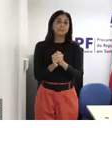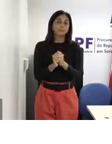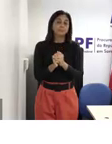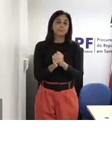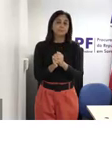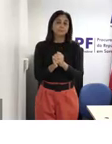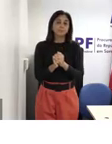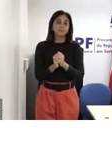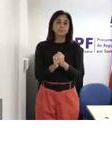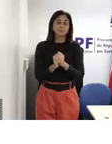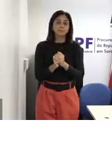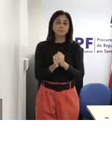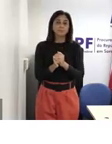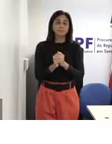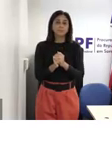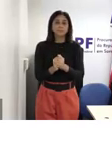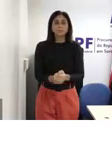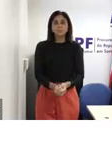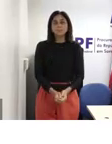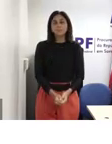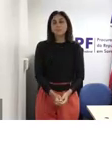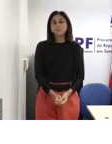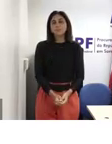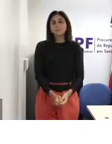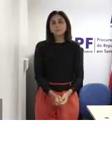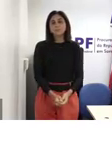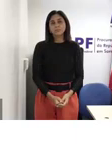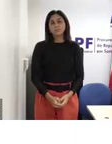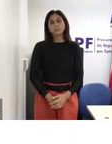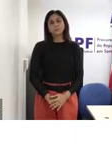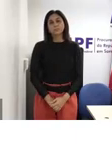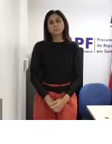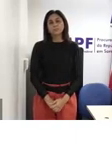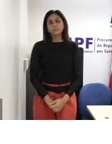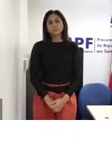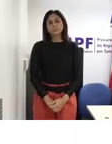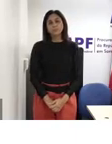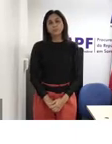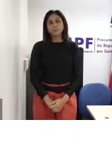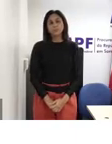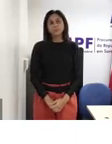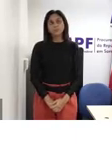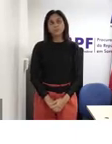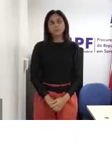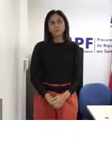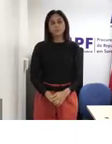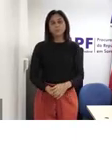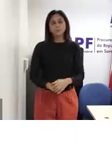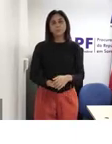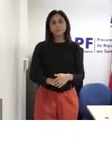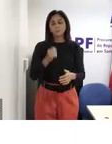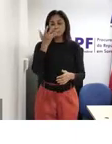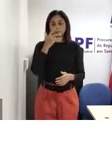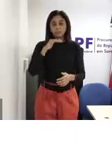pelo cetic eh o que essa pesquisa mostra é que 14% das Crianças